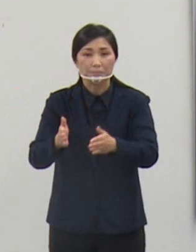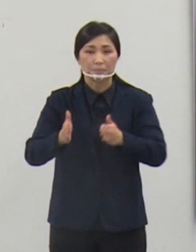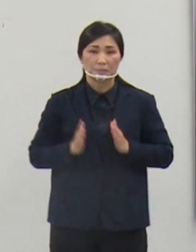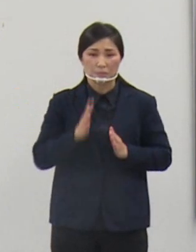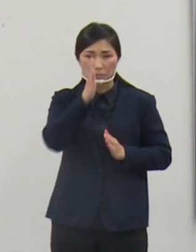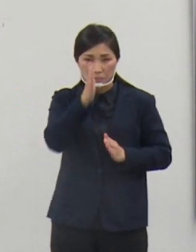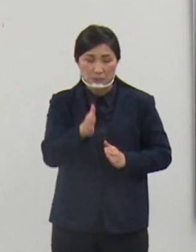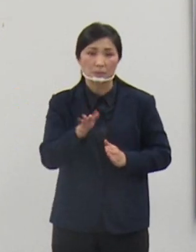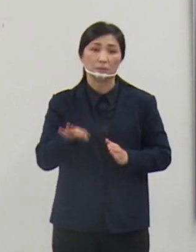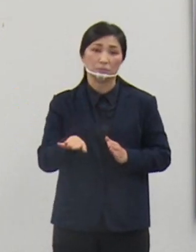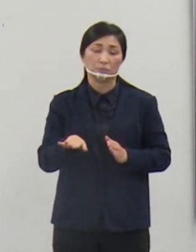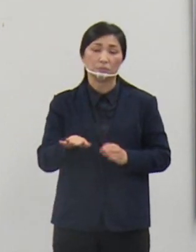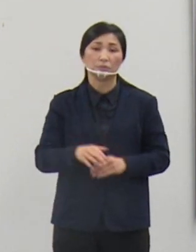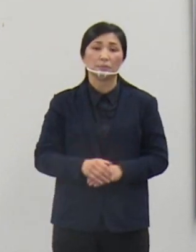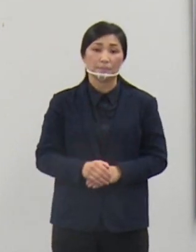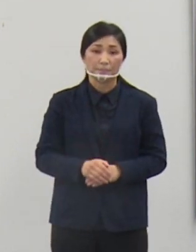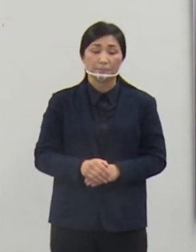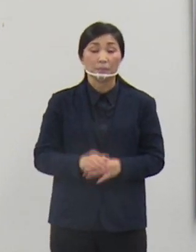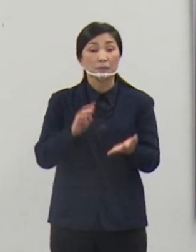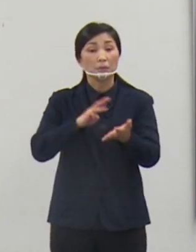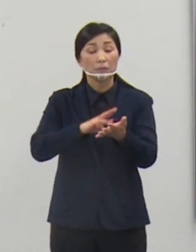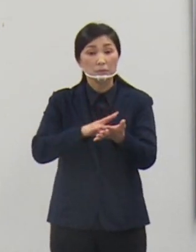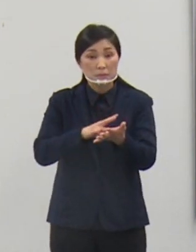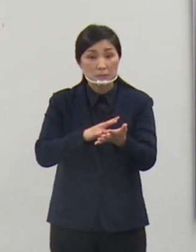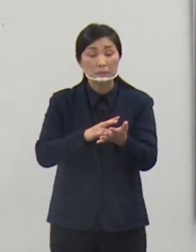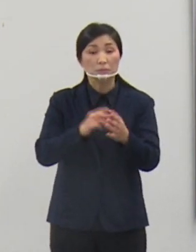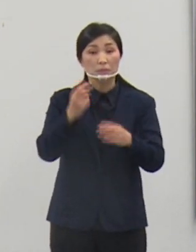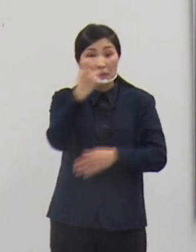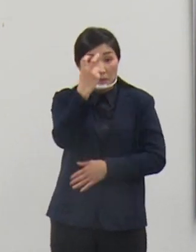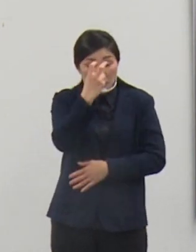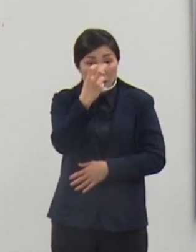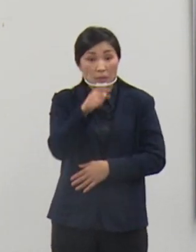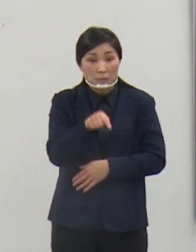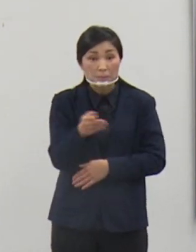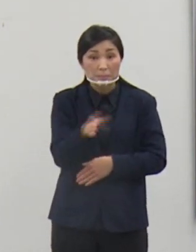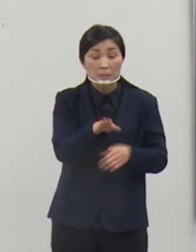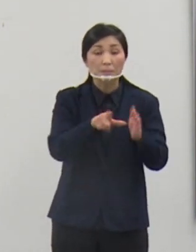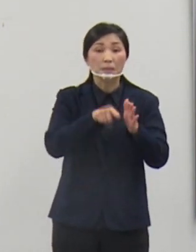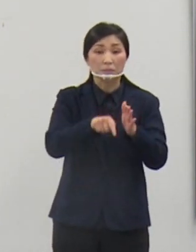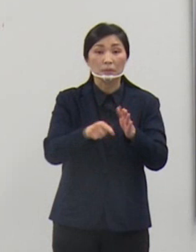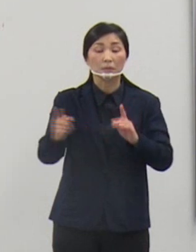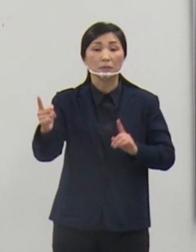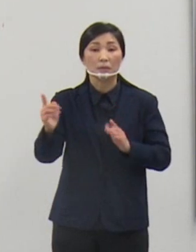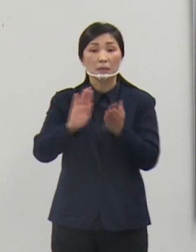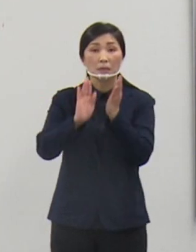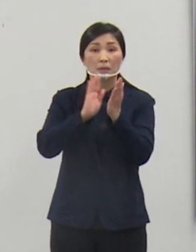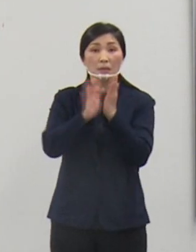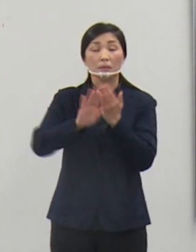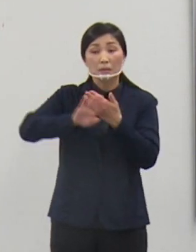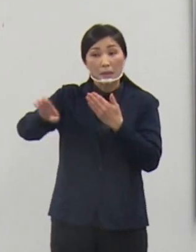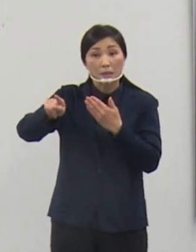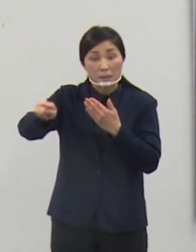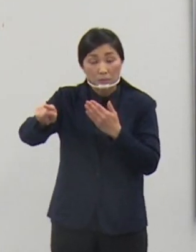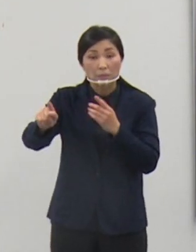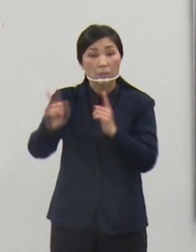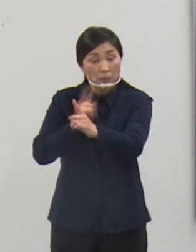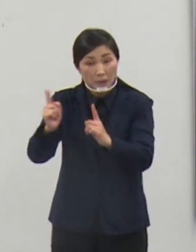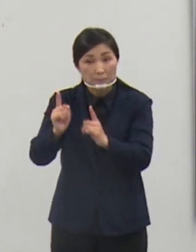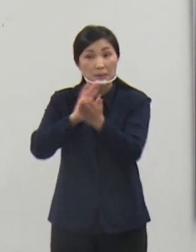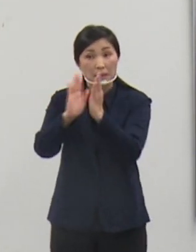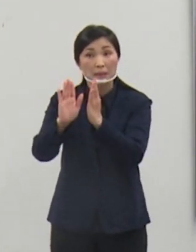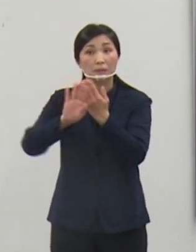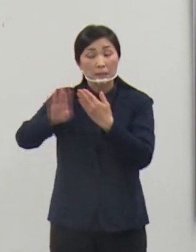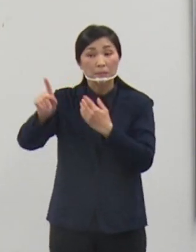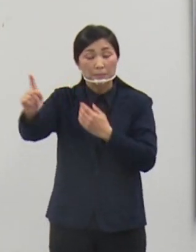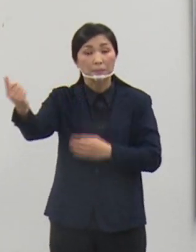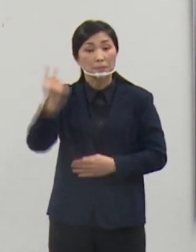ますが、ワクチン検査パッケージの制度の適用により県外との往来や県外からの来県を可能といたします